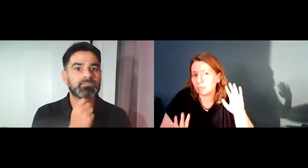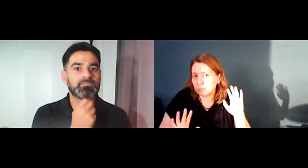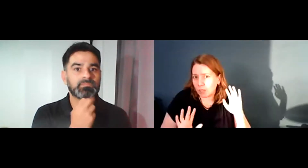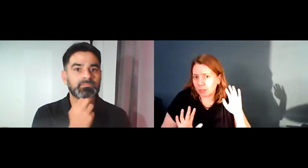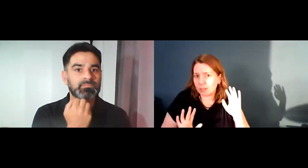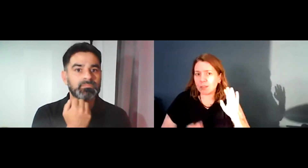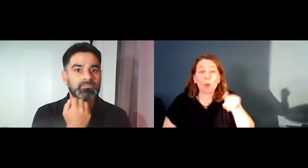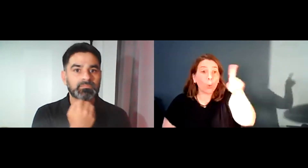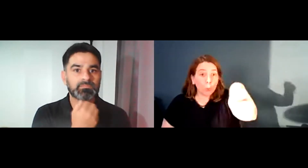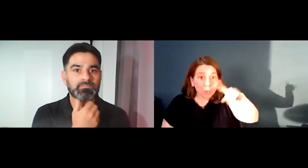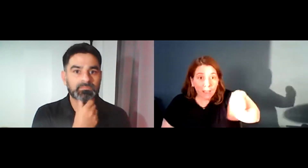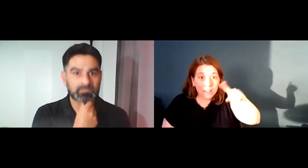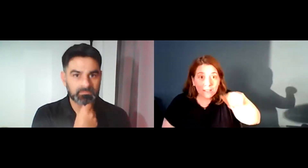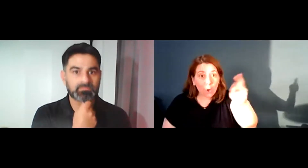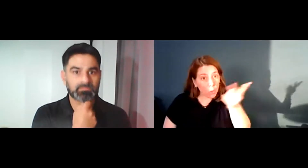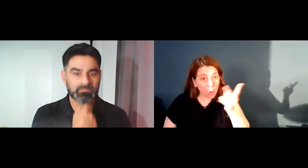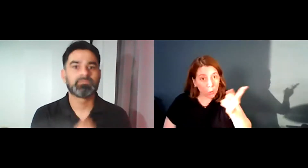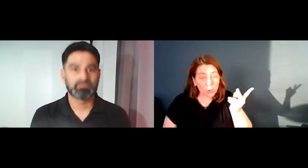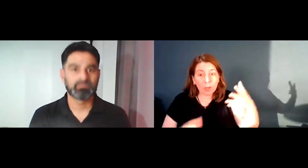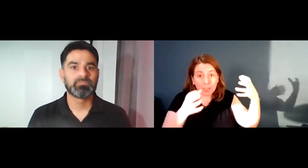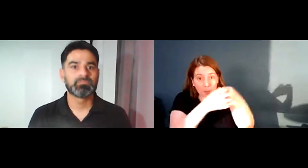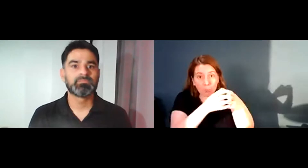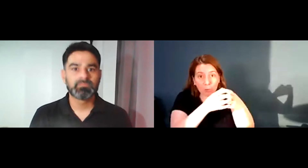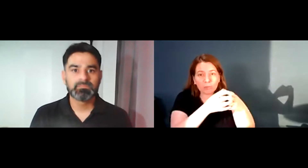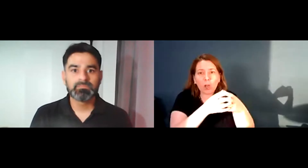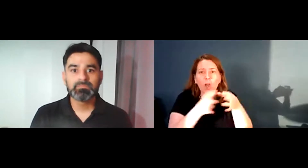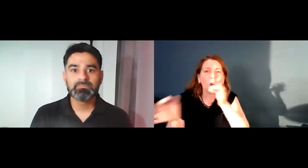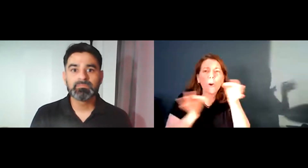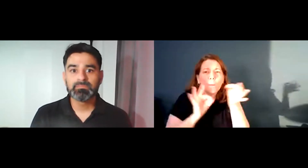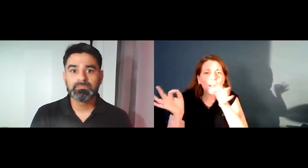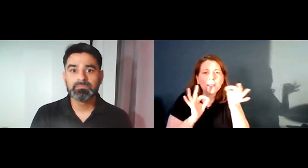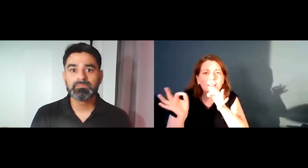con Paula para que cuando lleguen las inscripciones